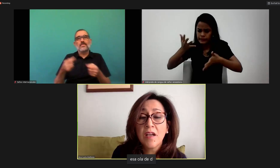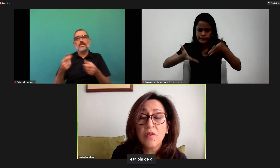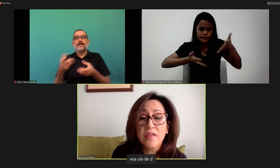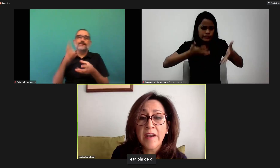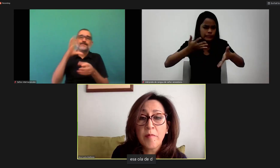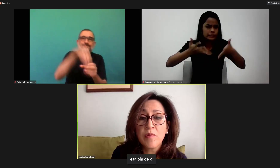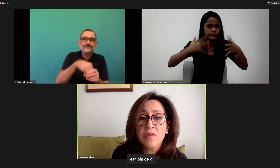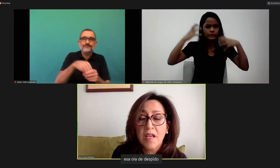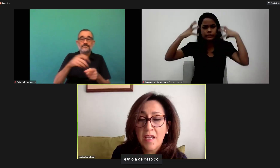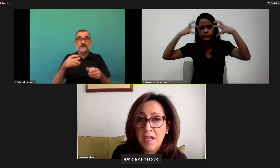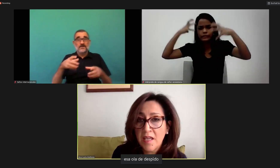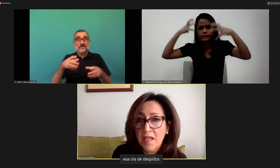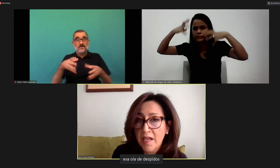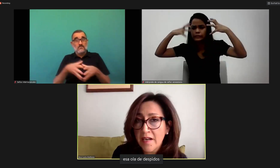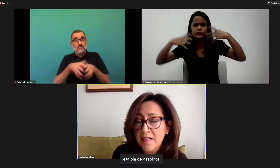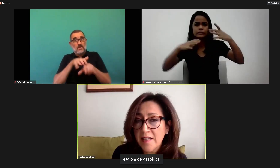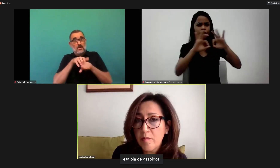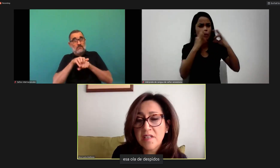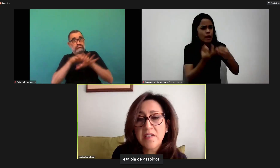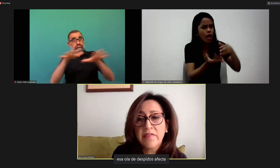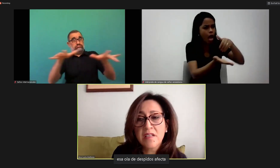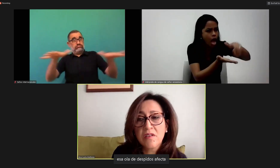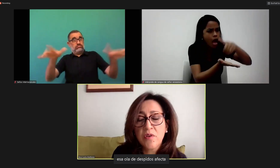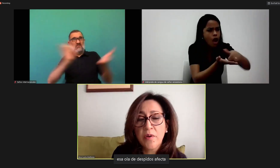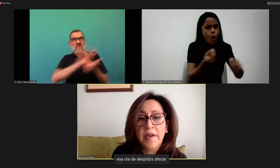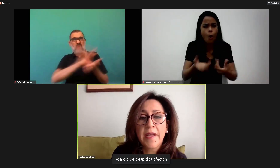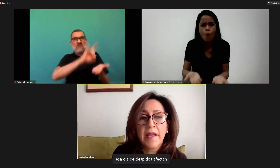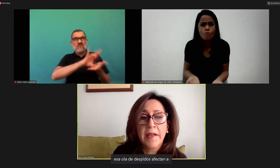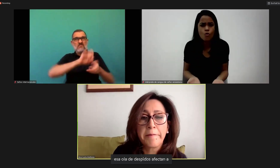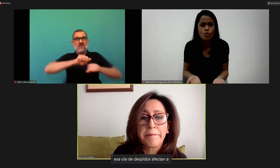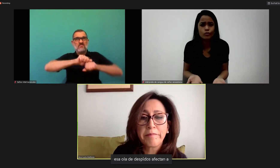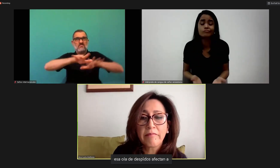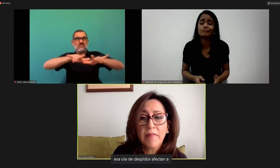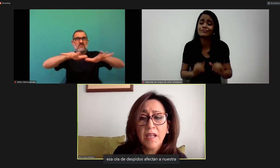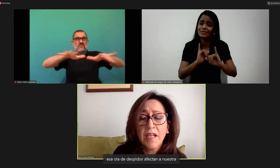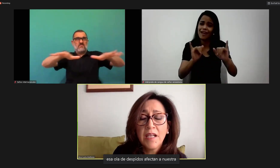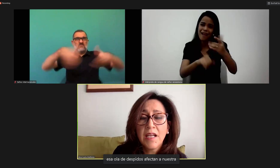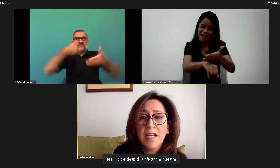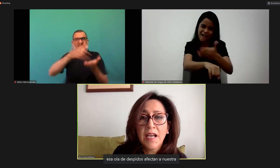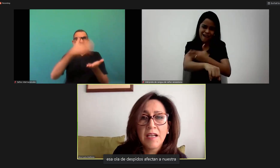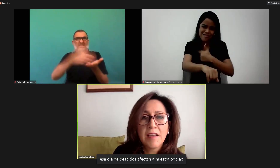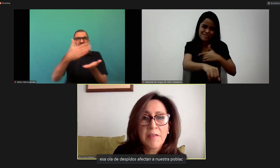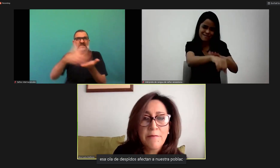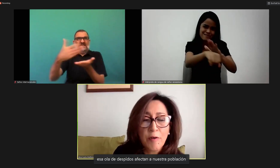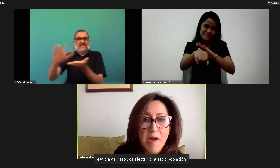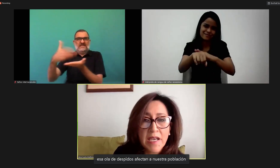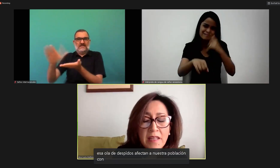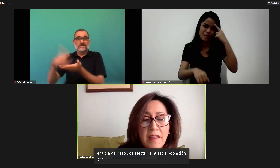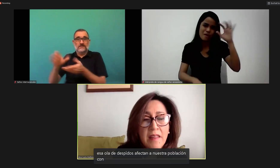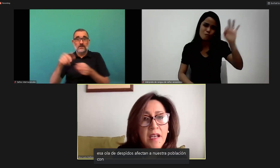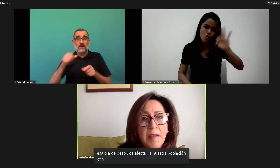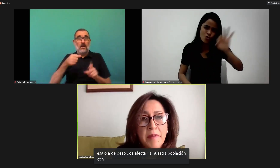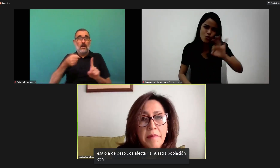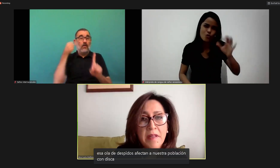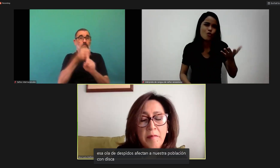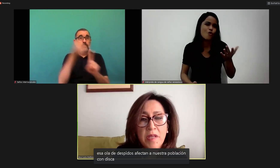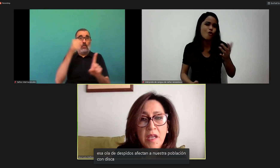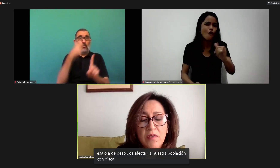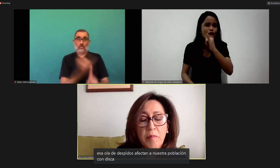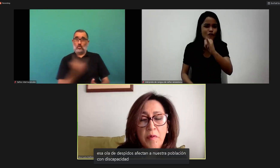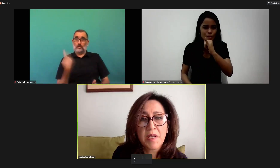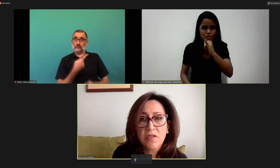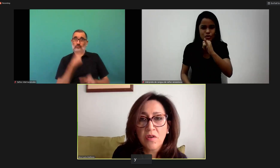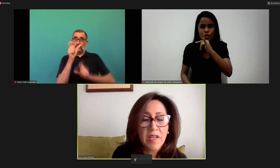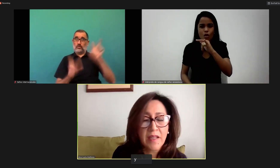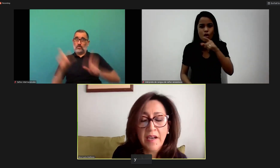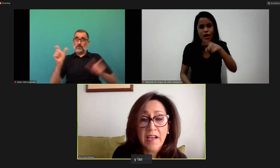Además, consideramos y ya resaltamos las cifras sobre la informalidad en la que vive también